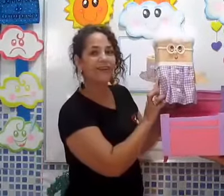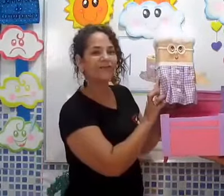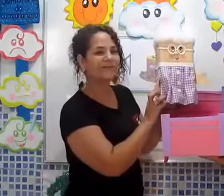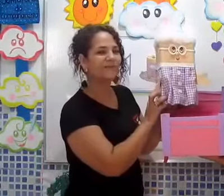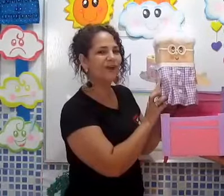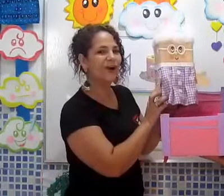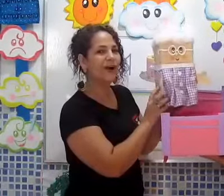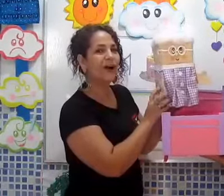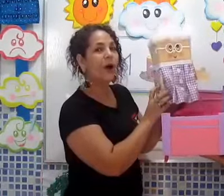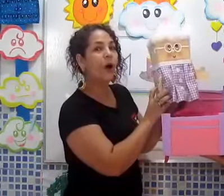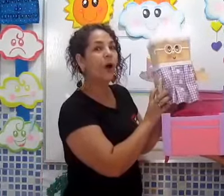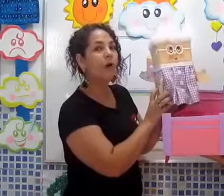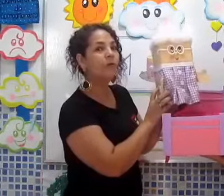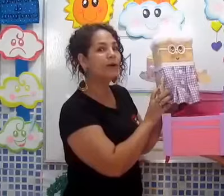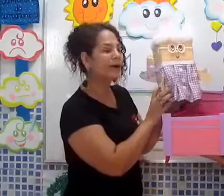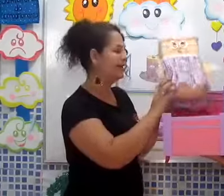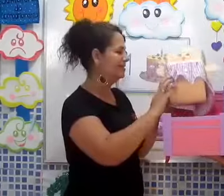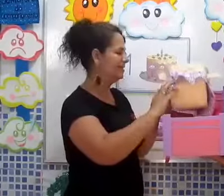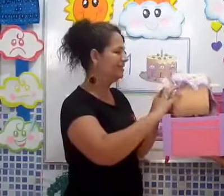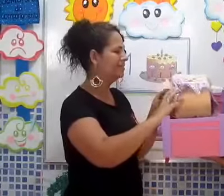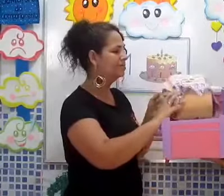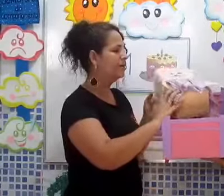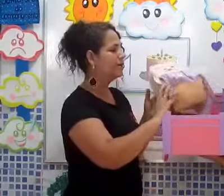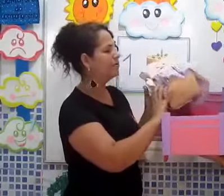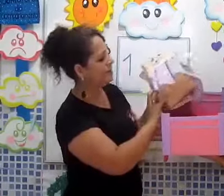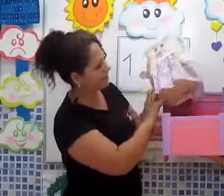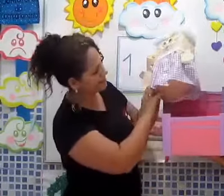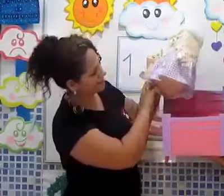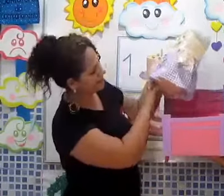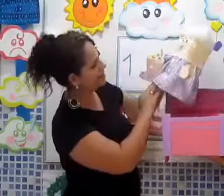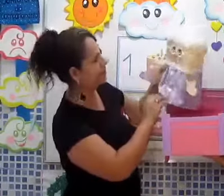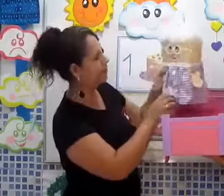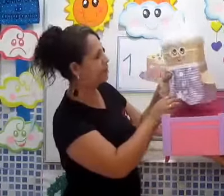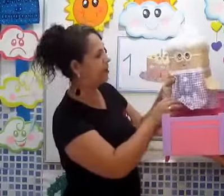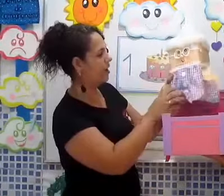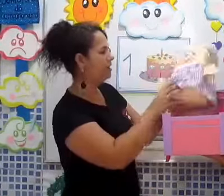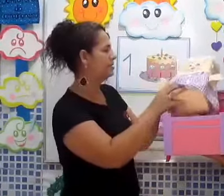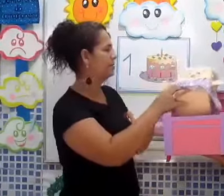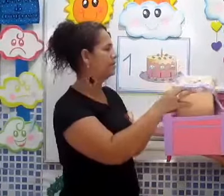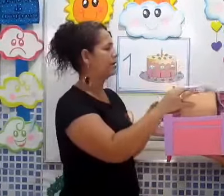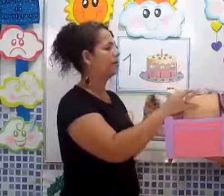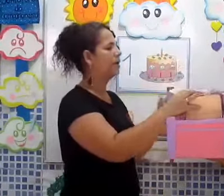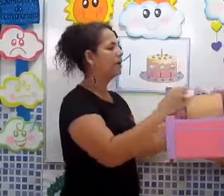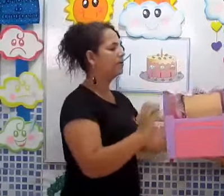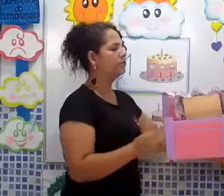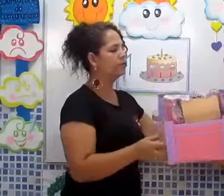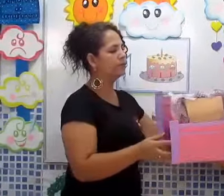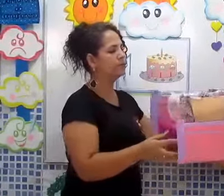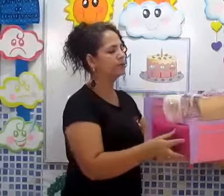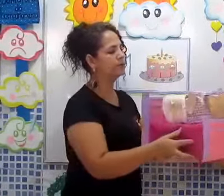uma avó roncando. Olha só essa vovó em cima da cama, dormindo assim,